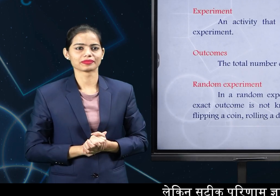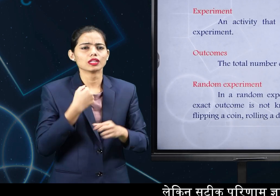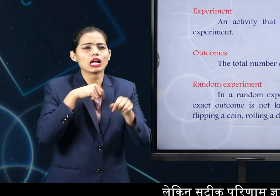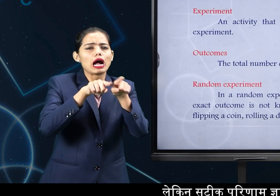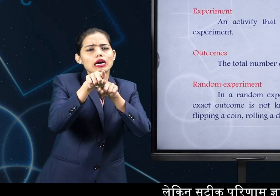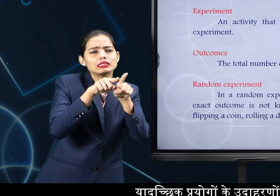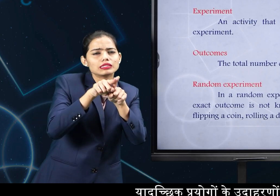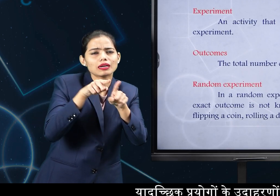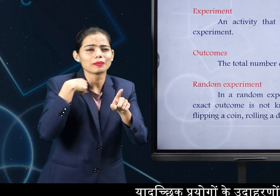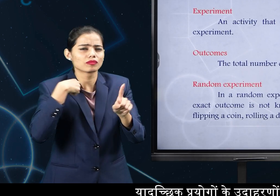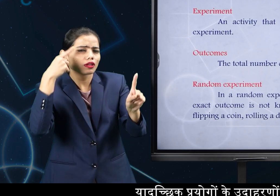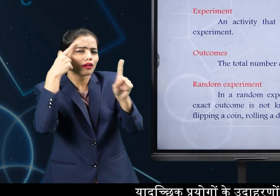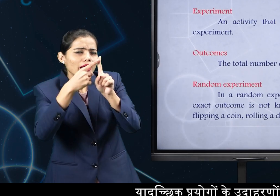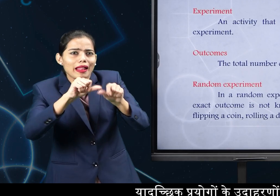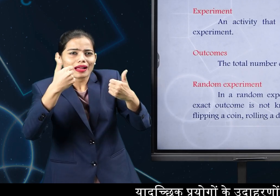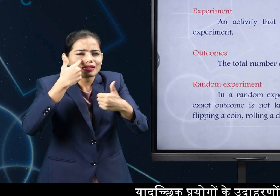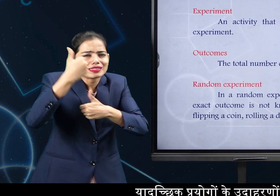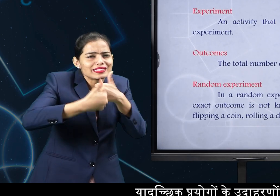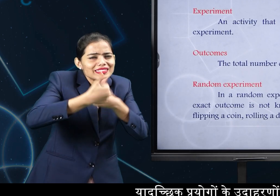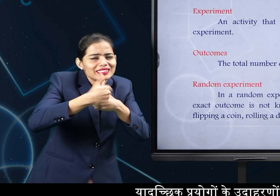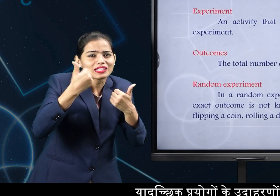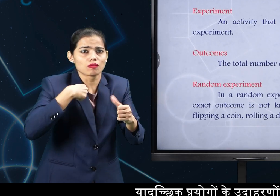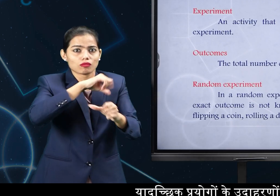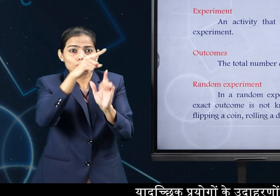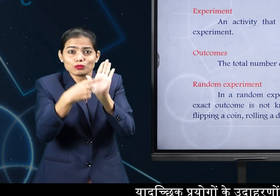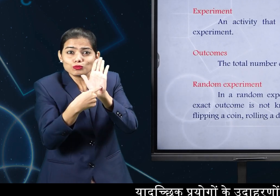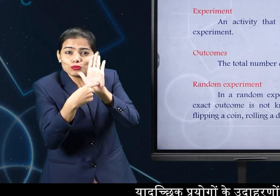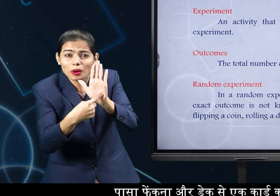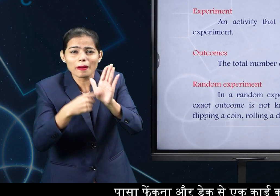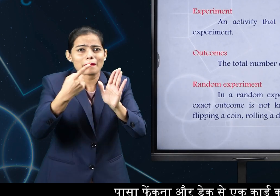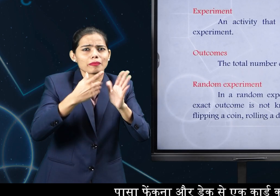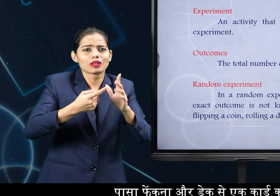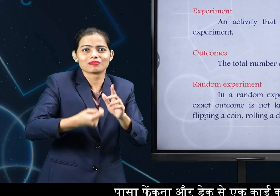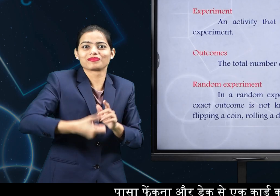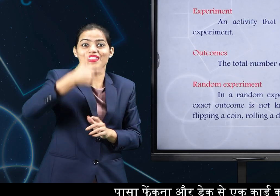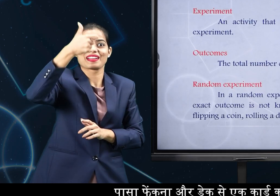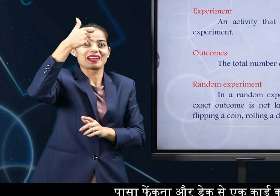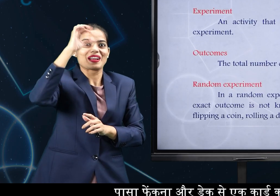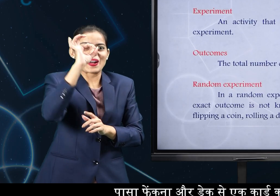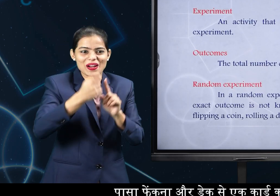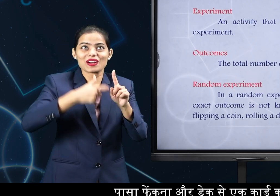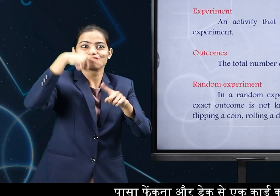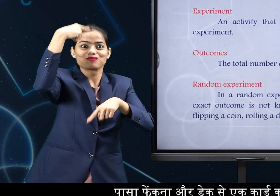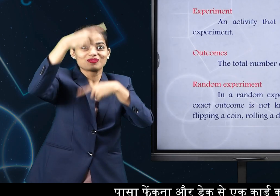होते हैं। यादृच्छिक प्रयोग के उदाहरणों में एक सिक्का फेंकना, पासा फेंकना और डेक से एक कार्ड